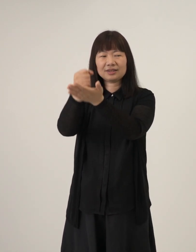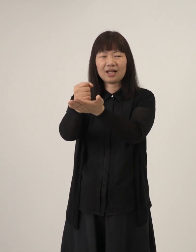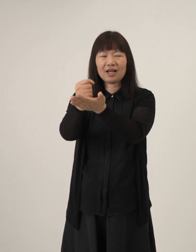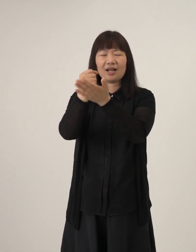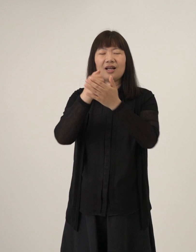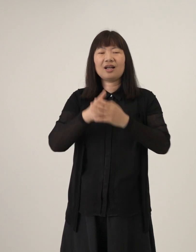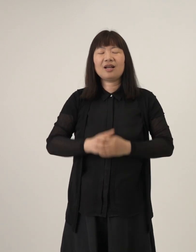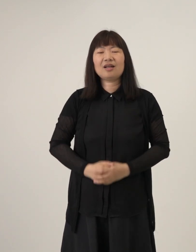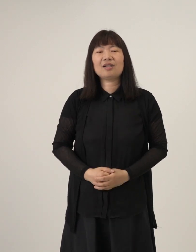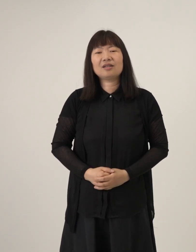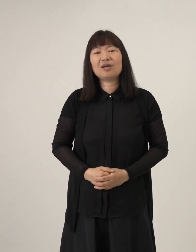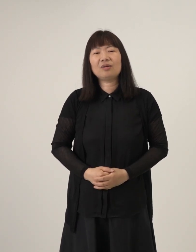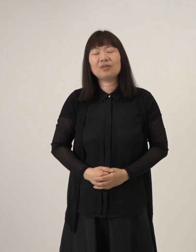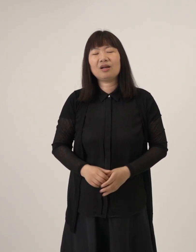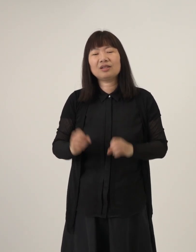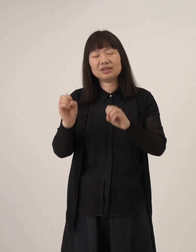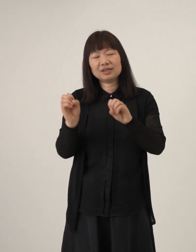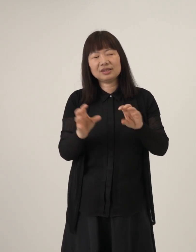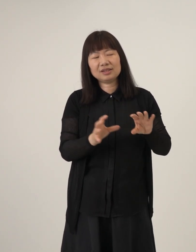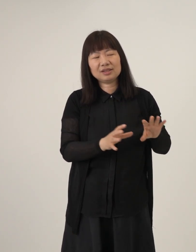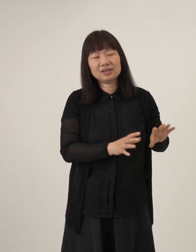고통당하사